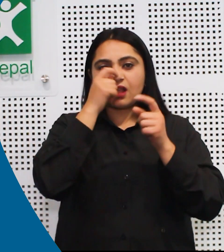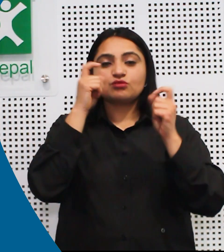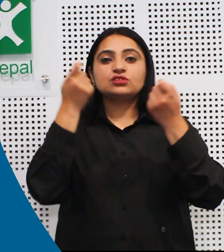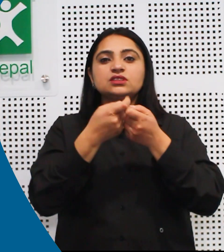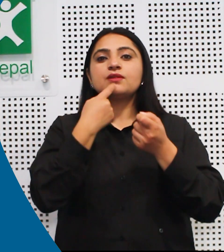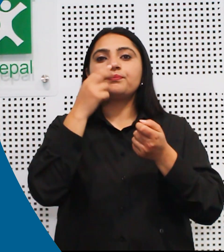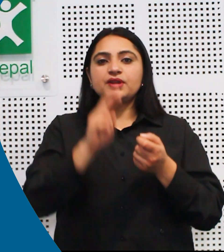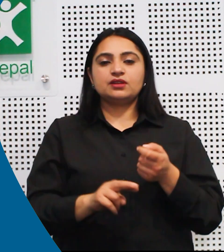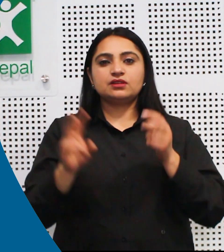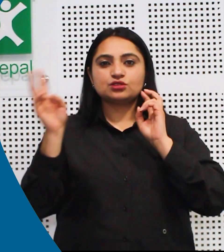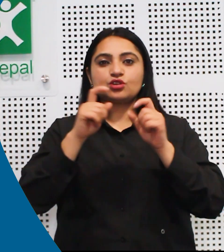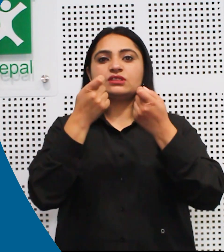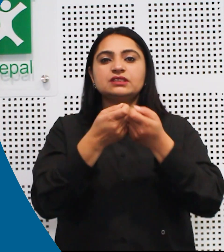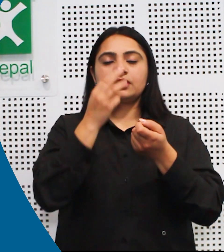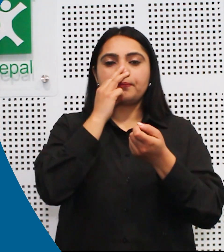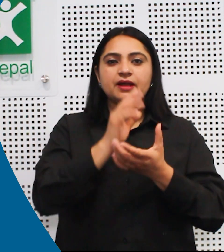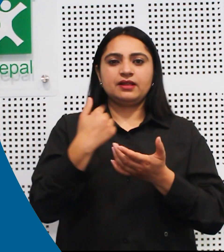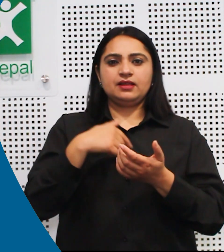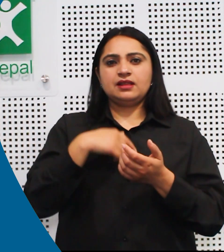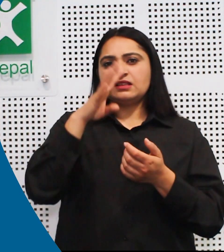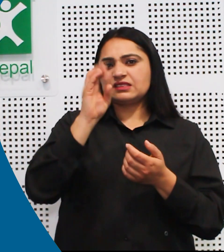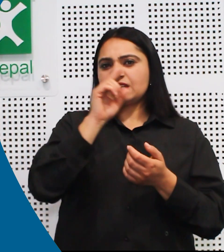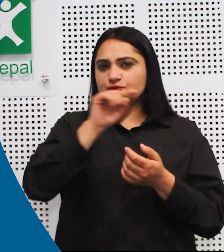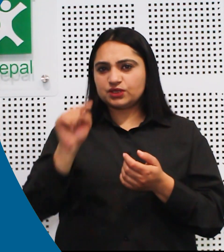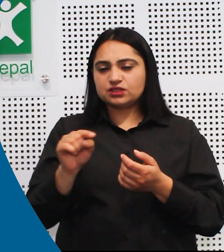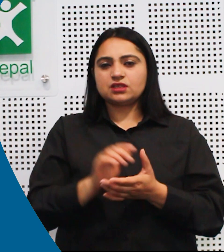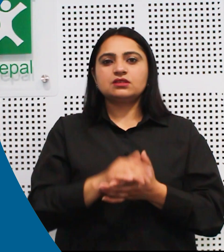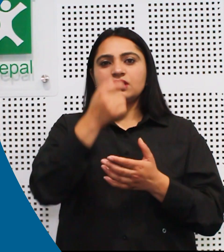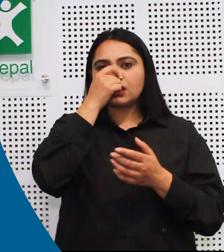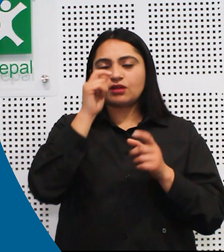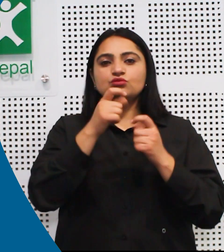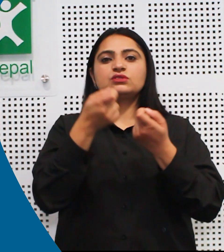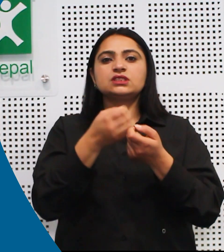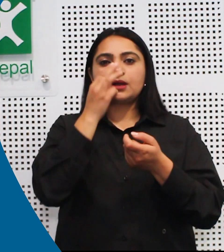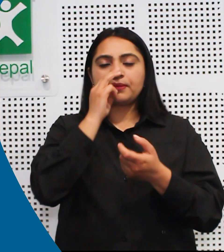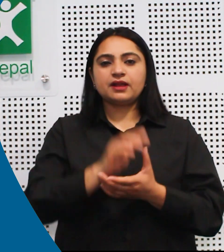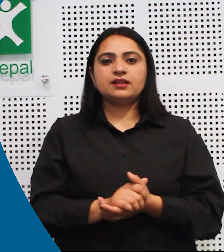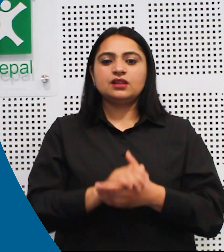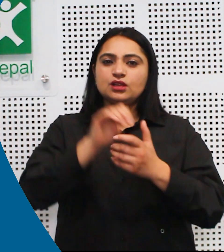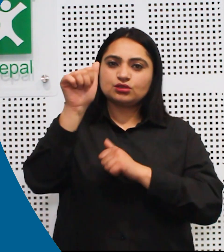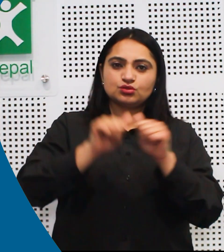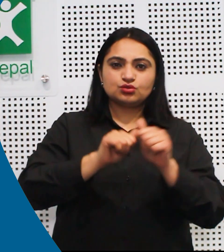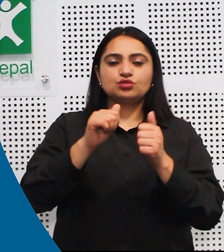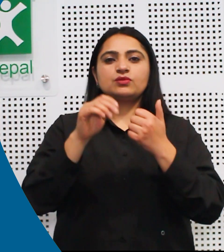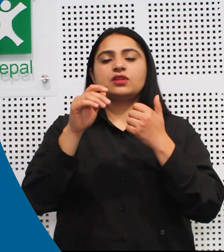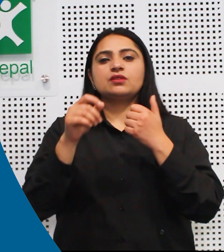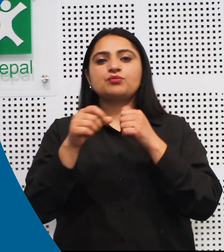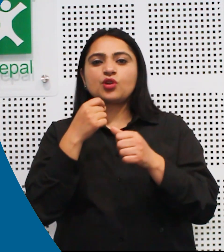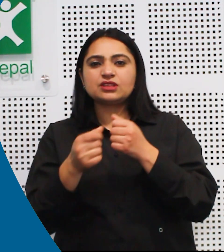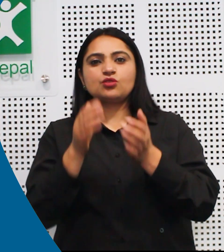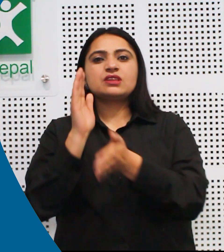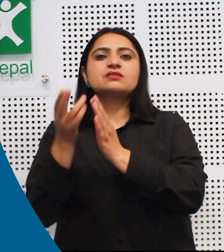भनेर। सहरी क्षेत्रमा हामी 40% र ग्रामीण क्षेत्रमा जुनसुकै प्रकृतिको योजना भए